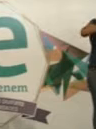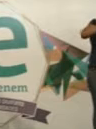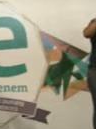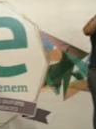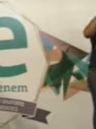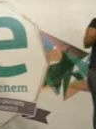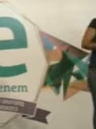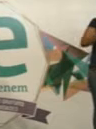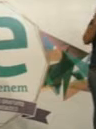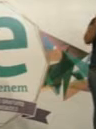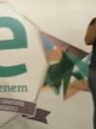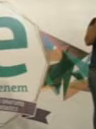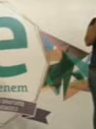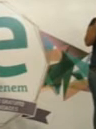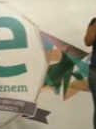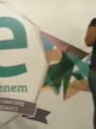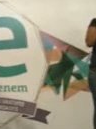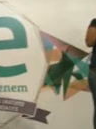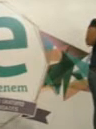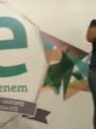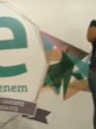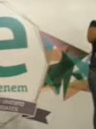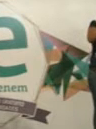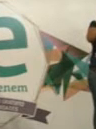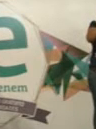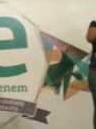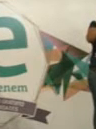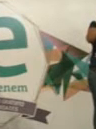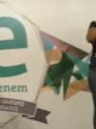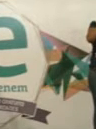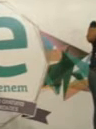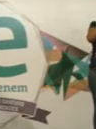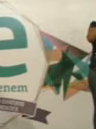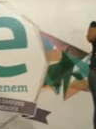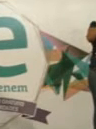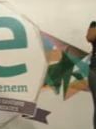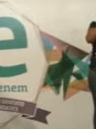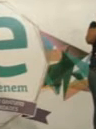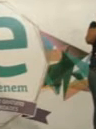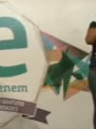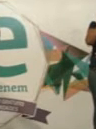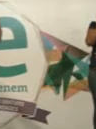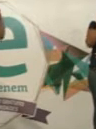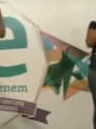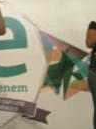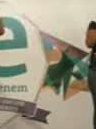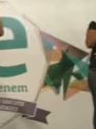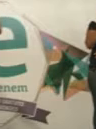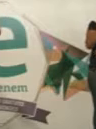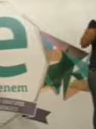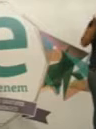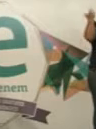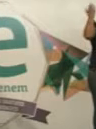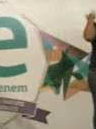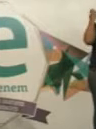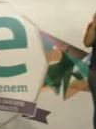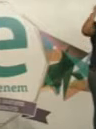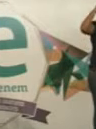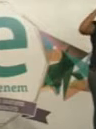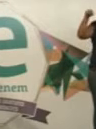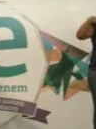vocês devem saber, havia um enorme preconceito contra os negros. No Brasil, os times de futebol no início, eles não aceitavam negros jogando,